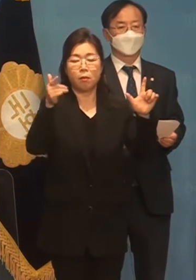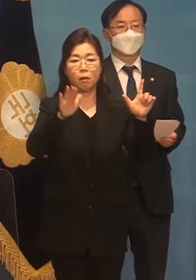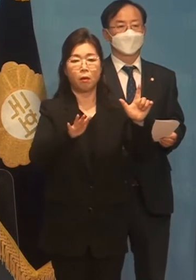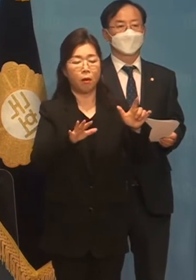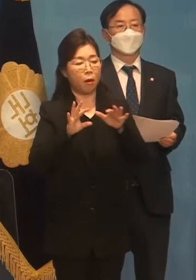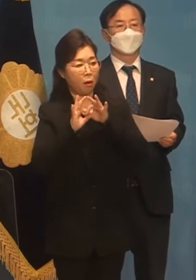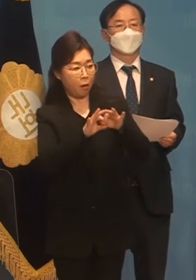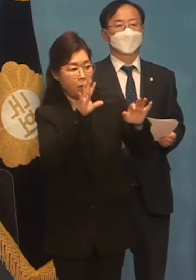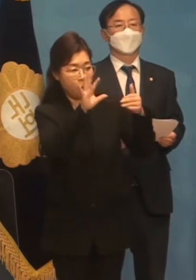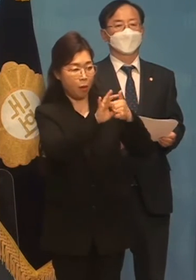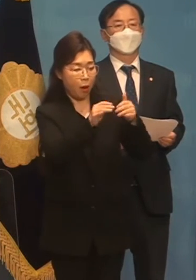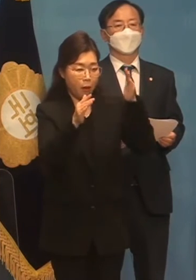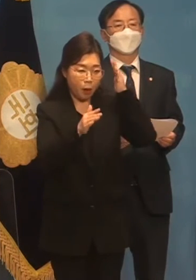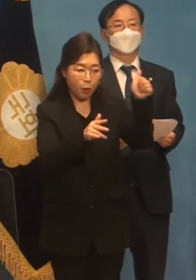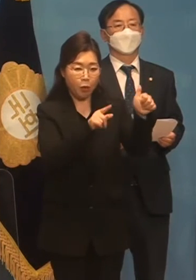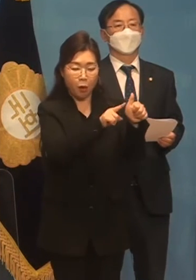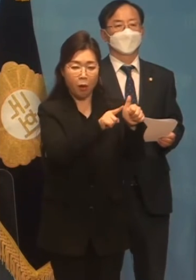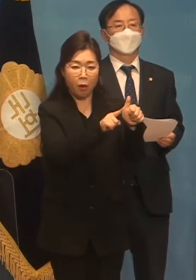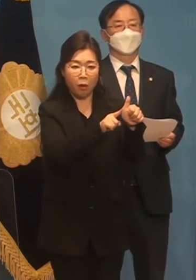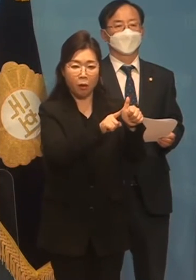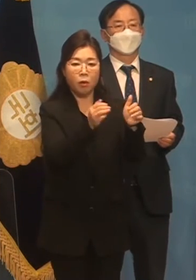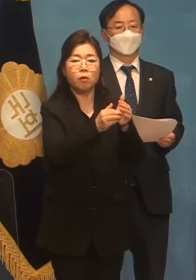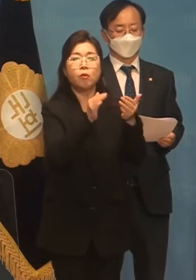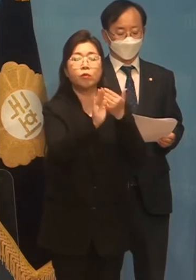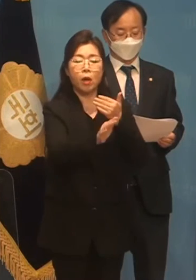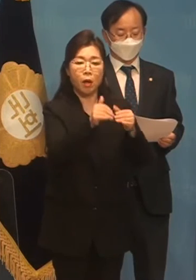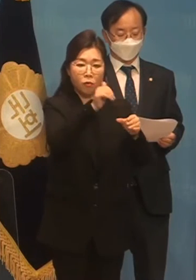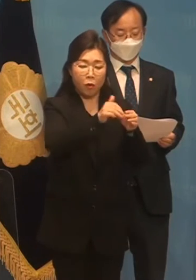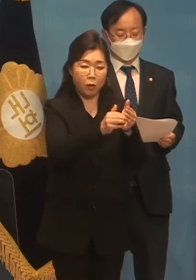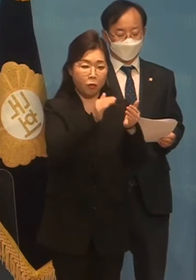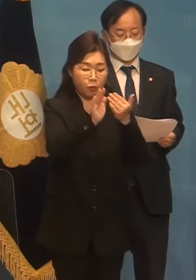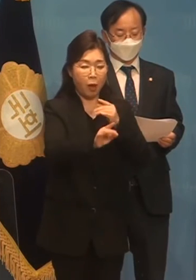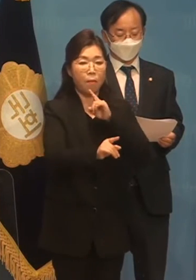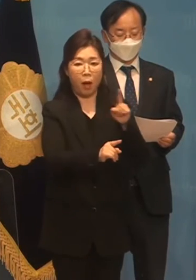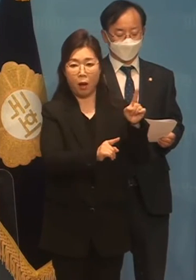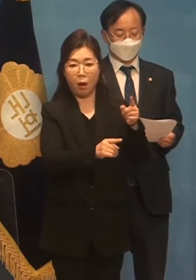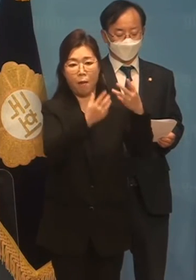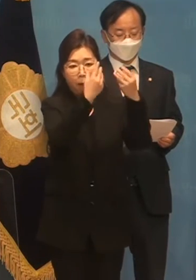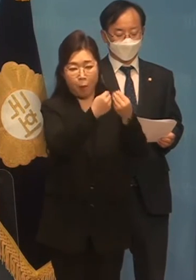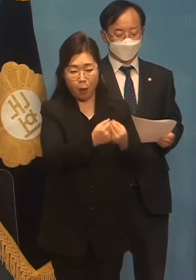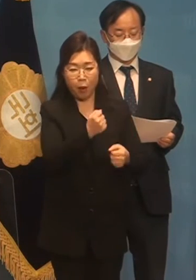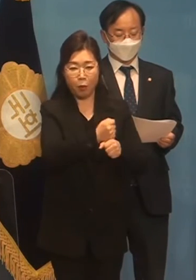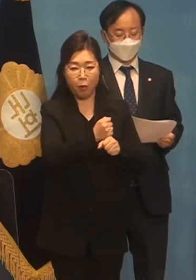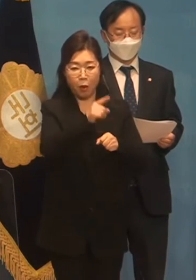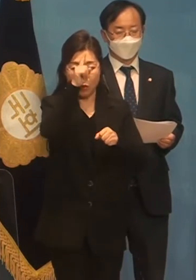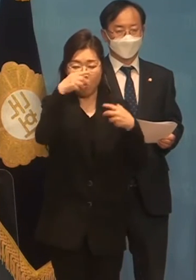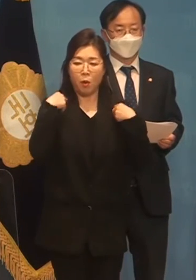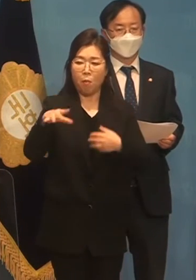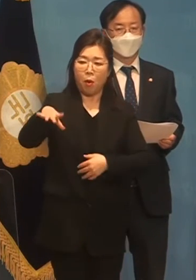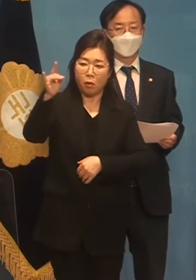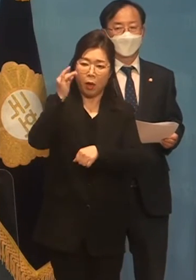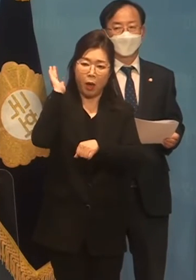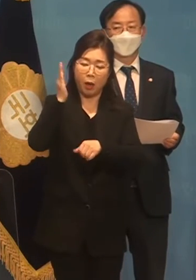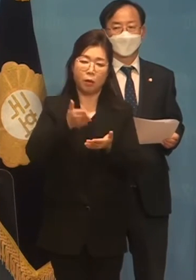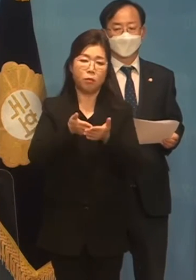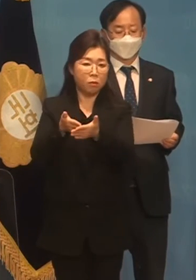어찌하여 대선 이유를 말하고 정부가 먼저 추경안을 내놓아야 한다고만 하는지